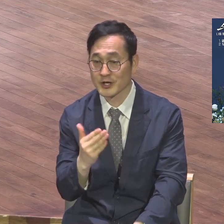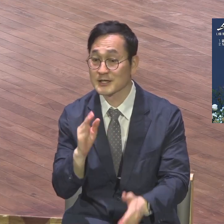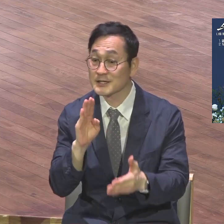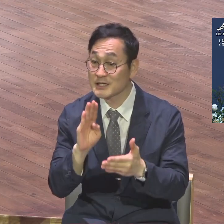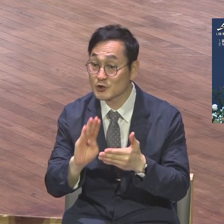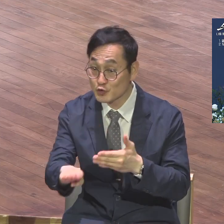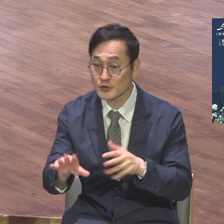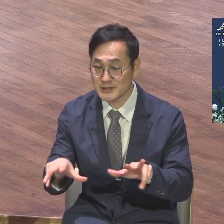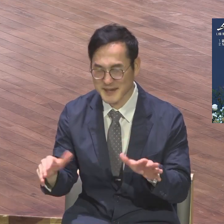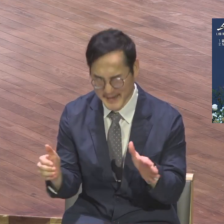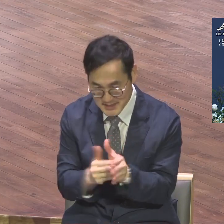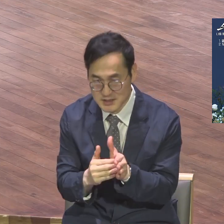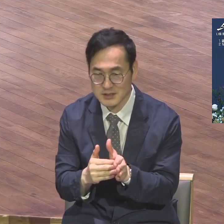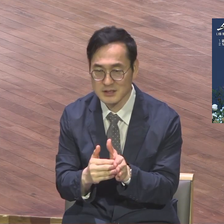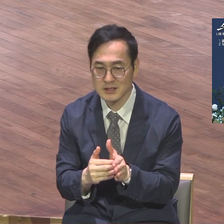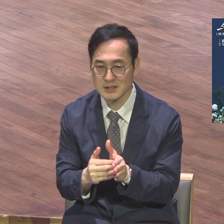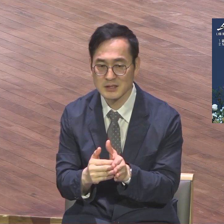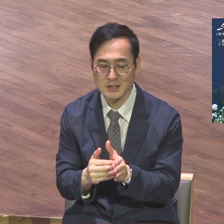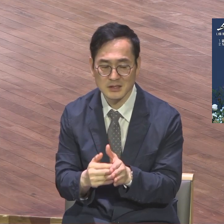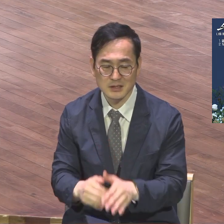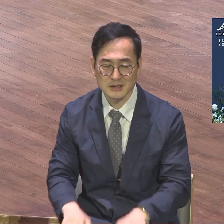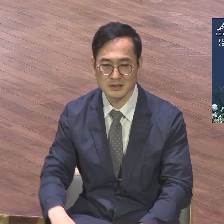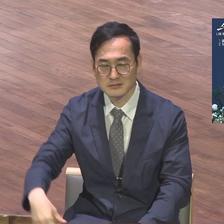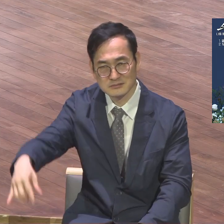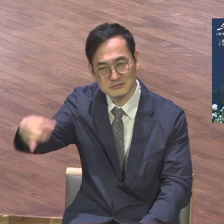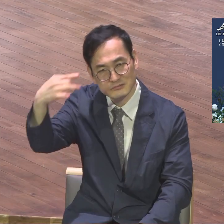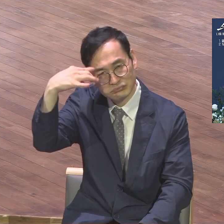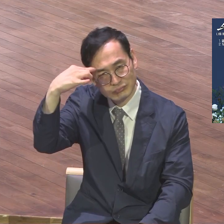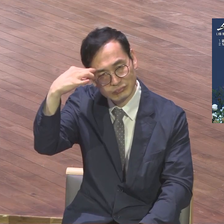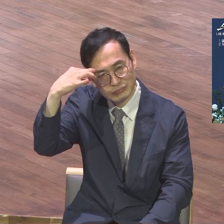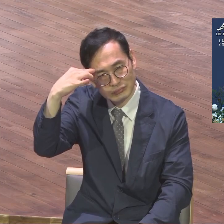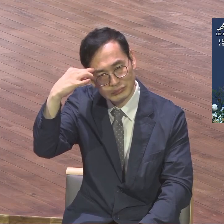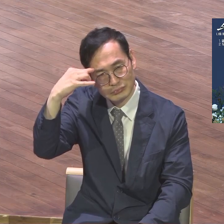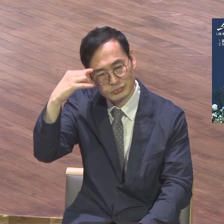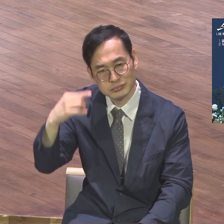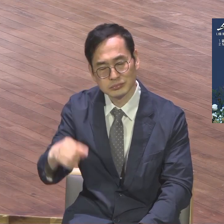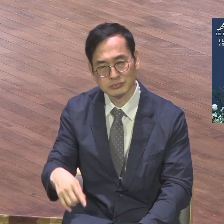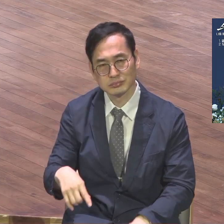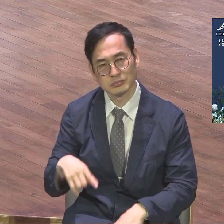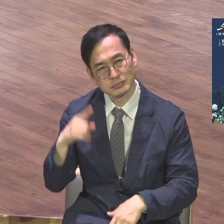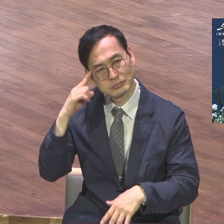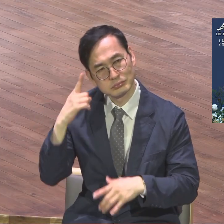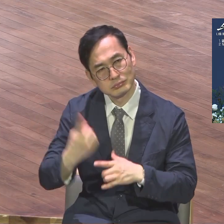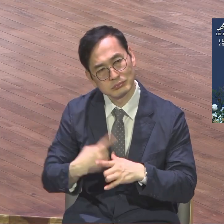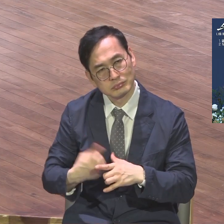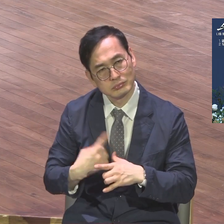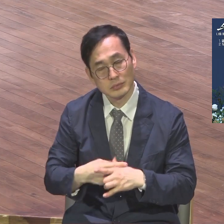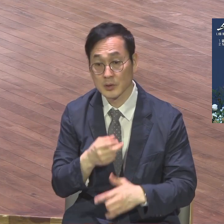단 하루도 할 일 없어서 빈둥댄 날이 없습니다.